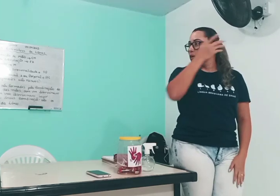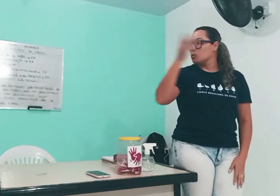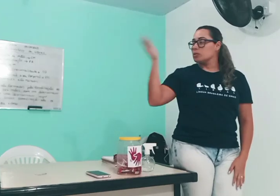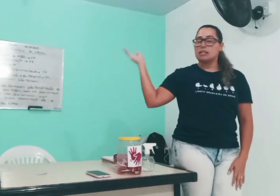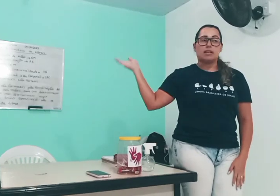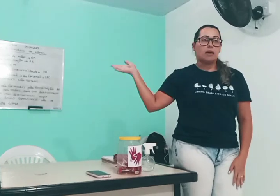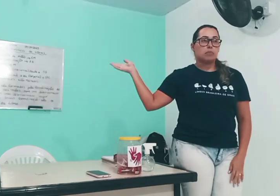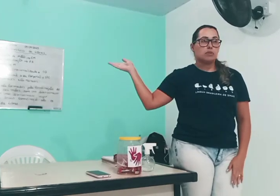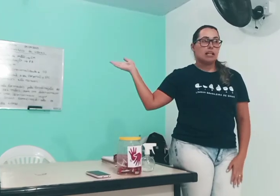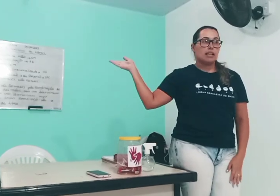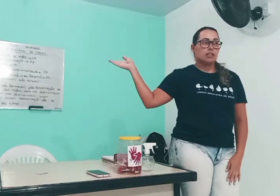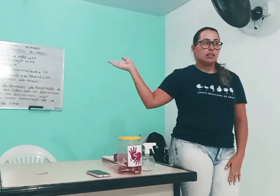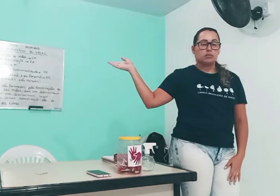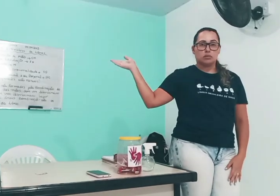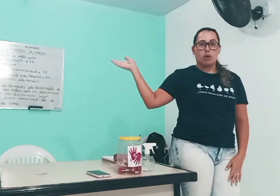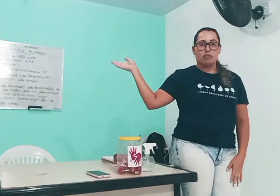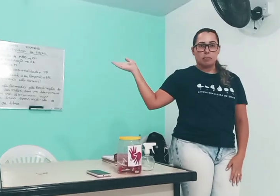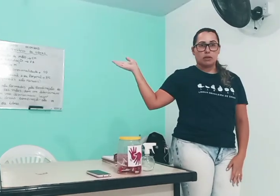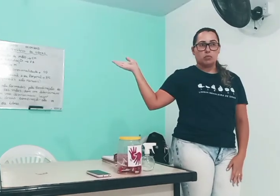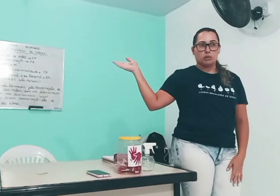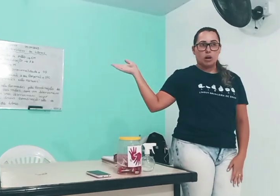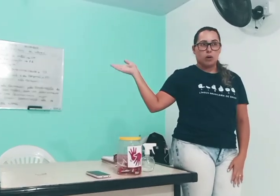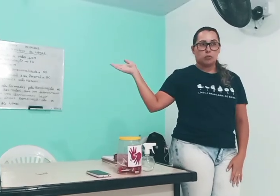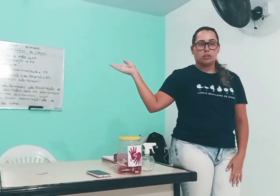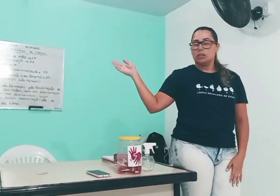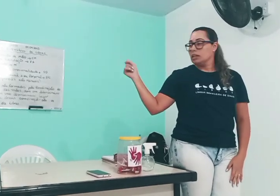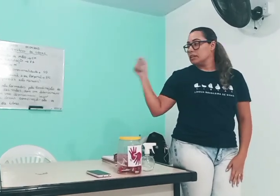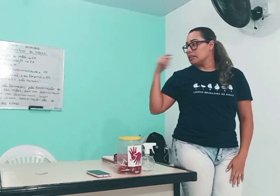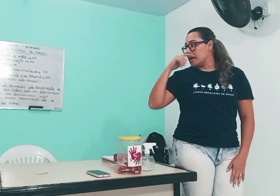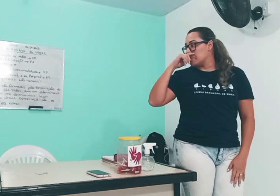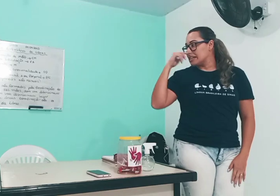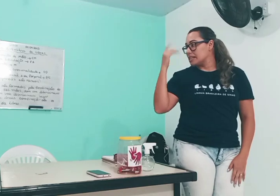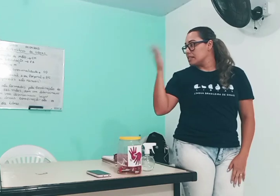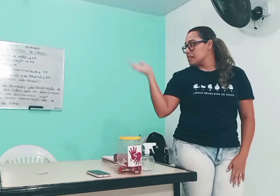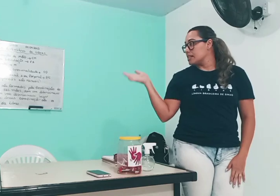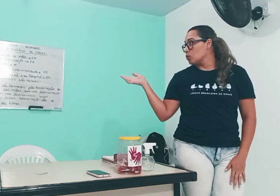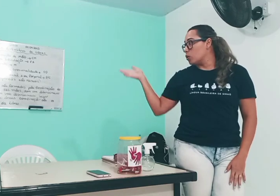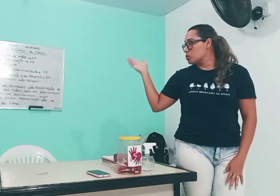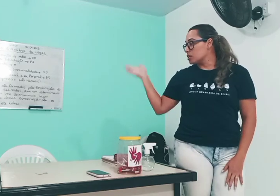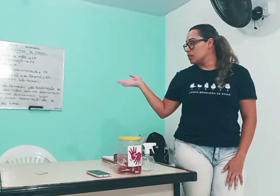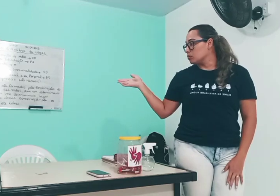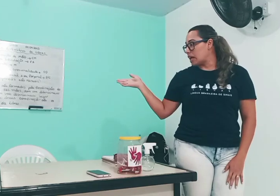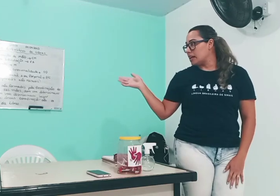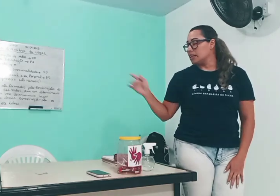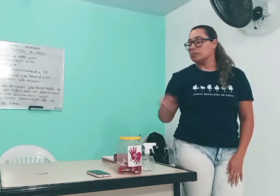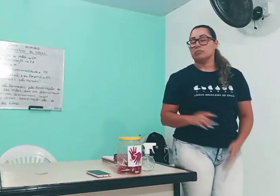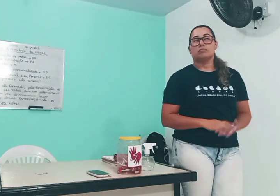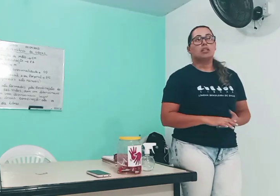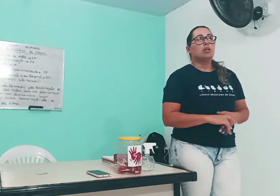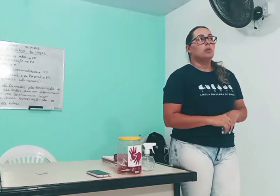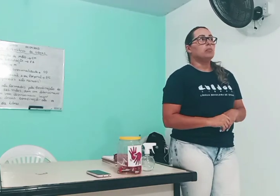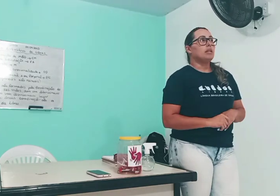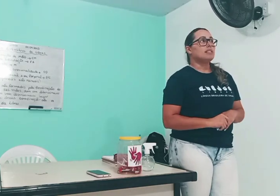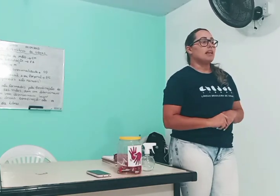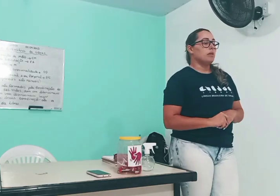alguns exemplos da letra do alfabeto manual, né? Mas existem outros que não estão ali. Por